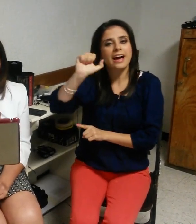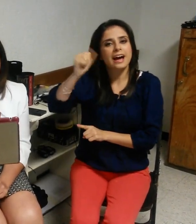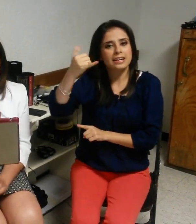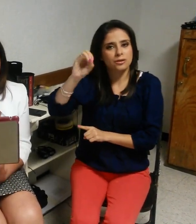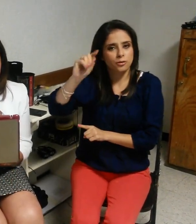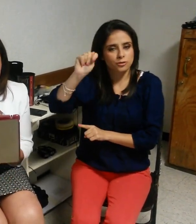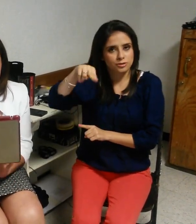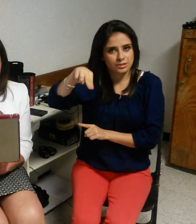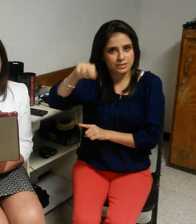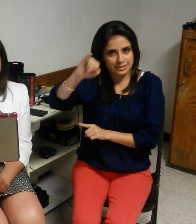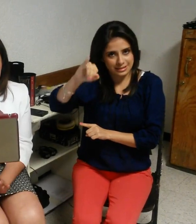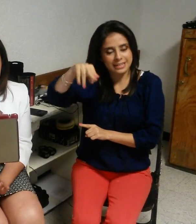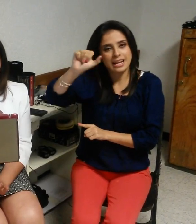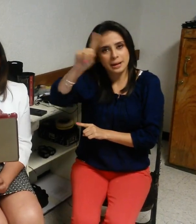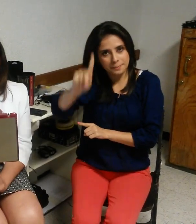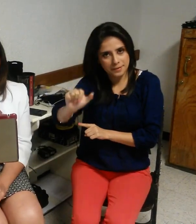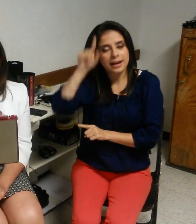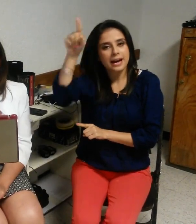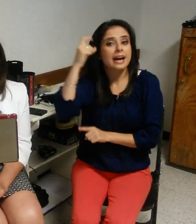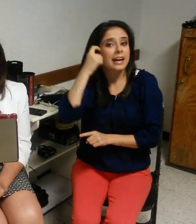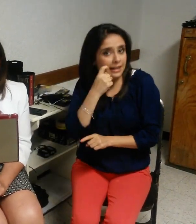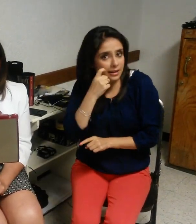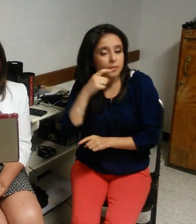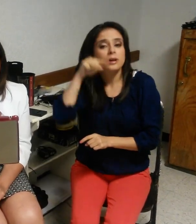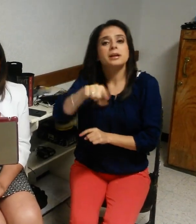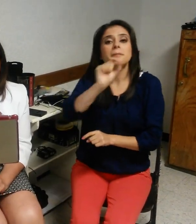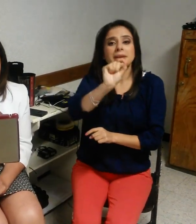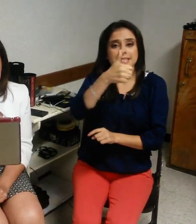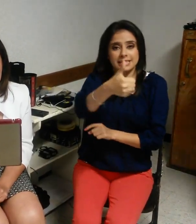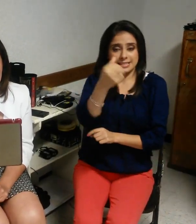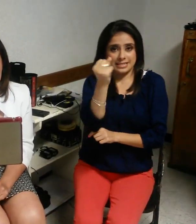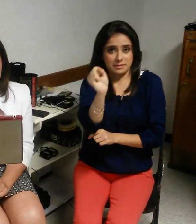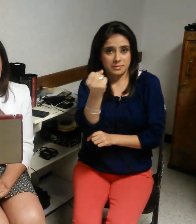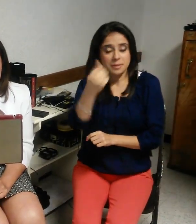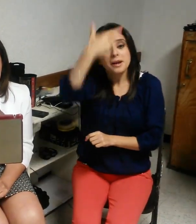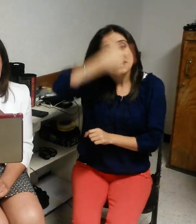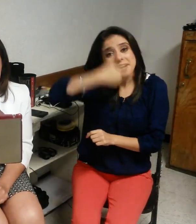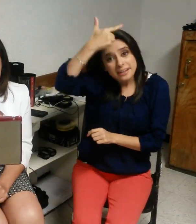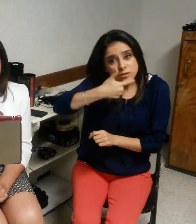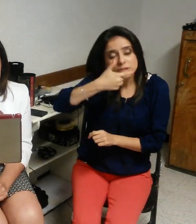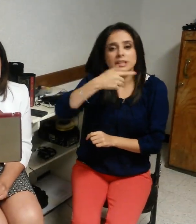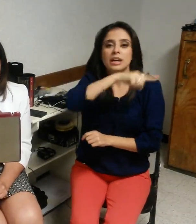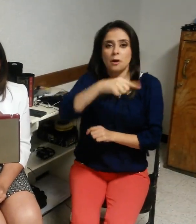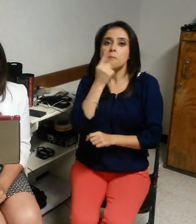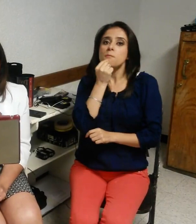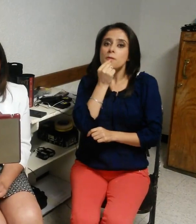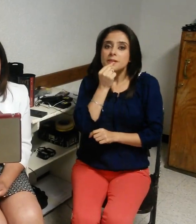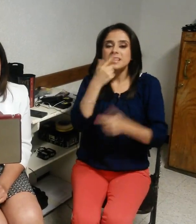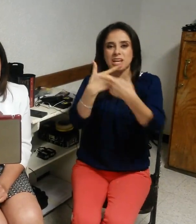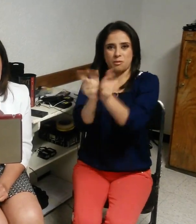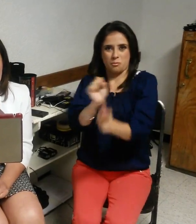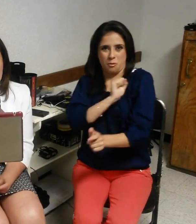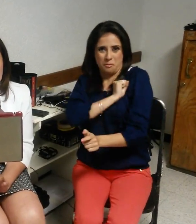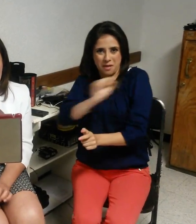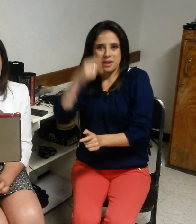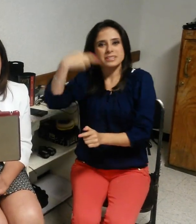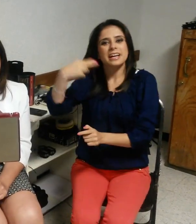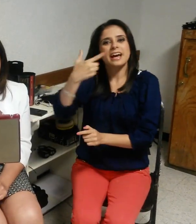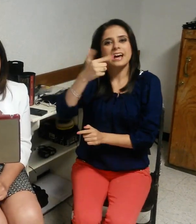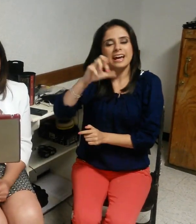Guerrero. Todo ocurrió la noche del 26 de septiembre cuando policías y sicarios del cárcel